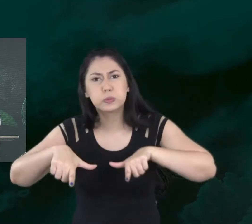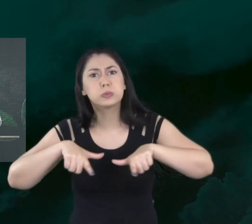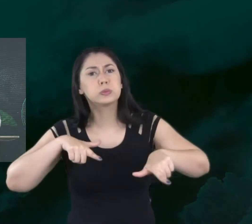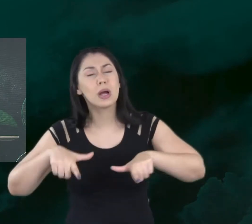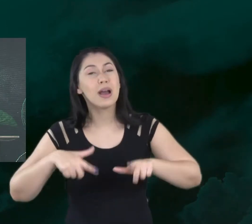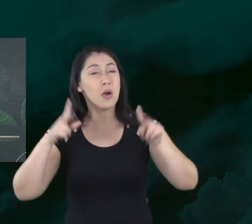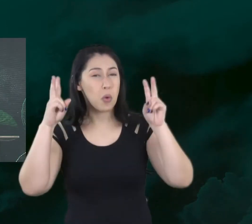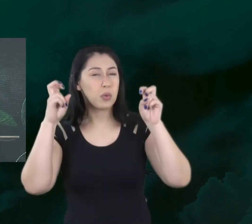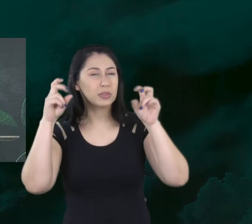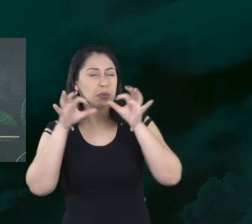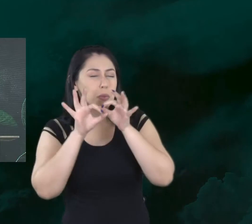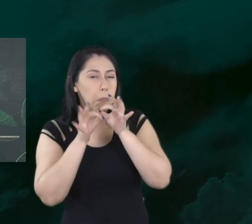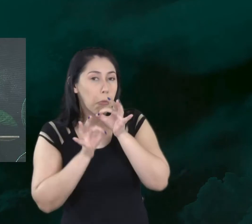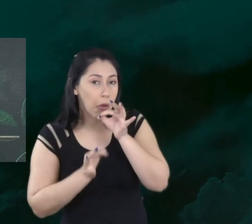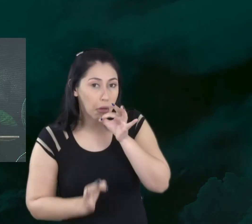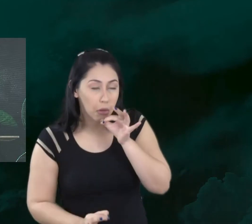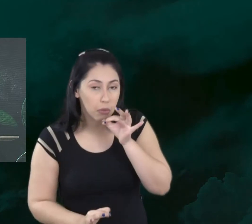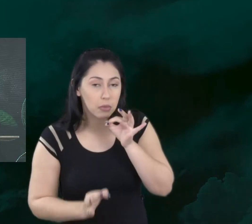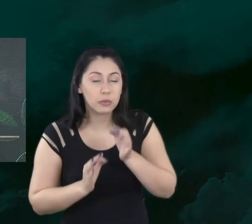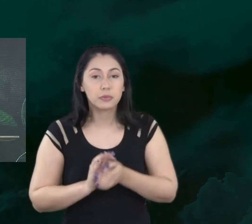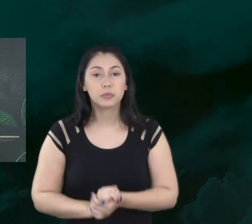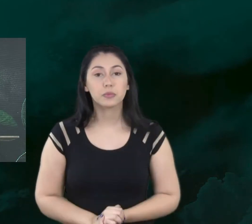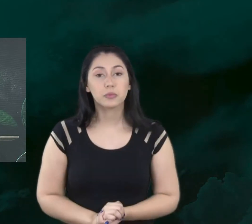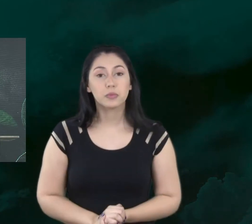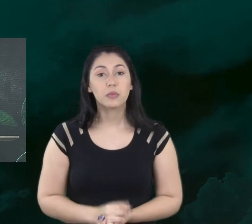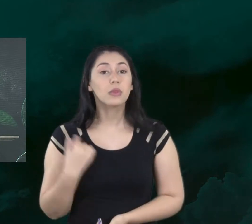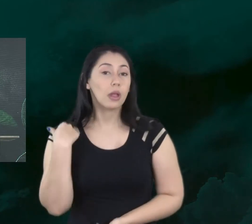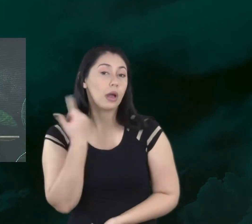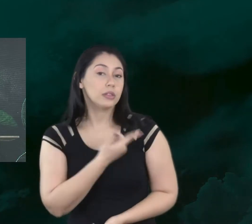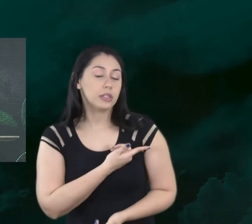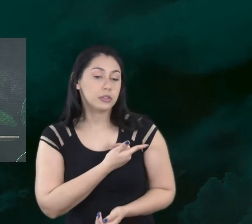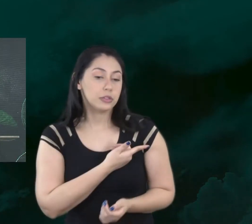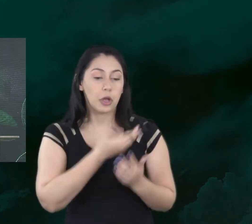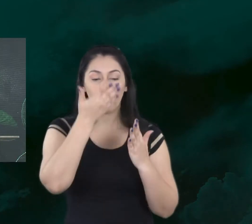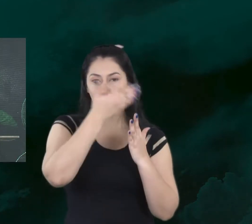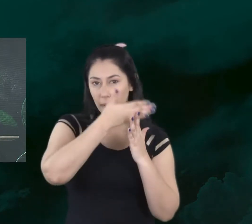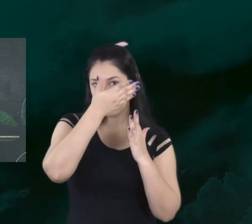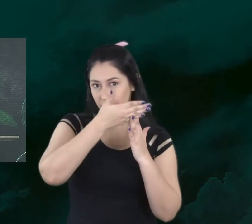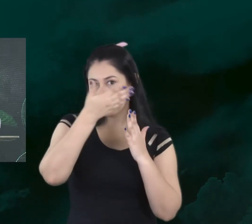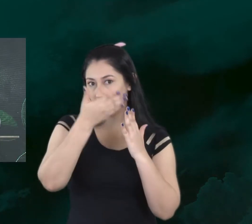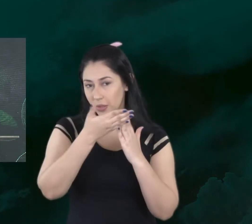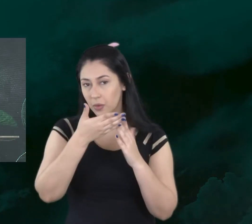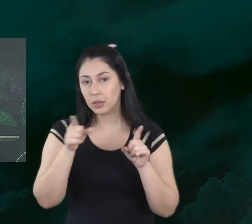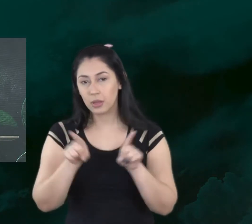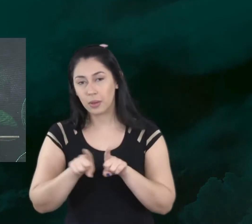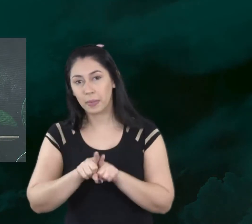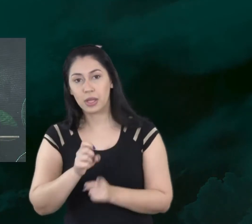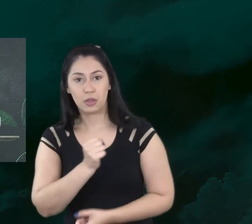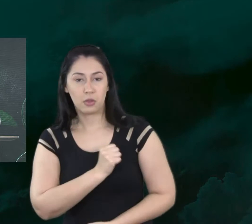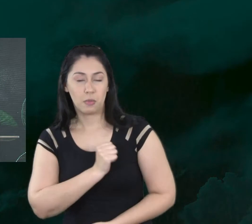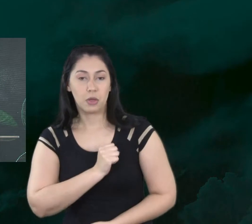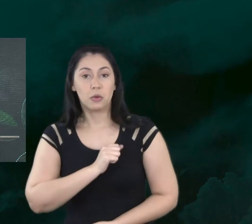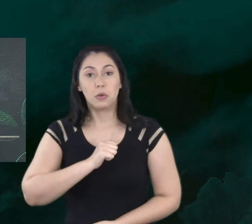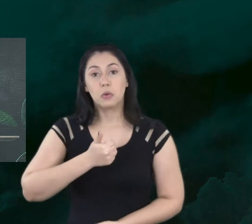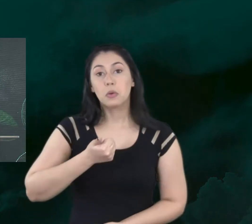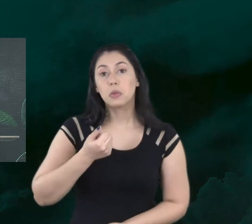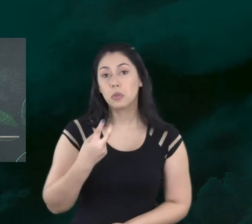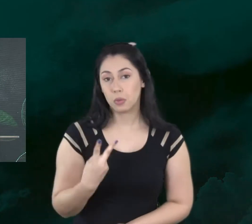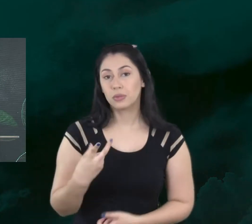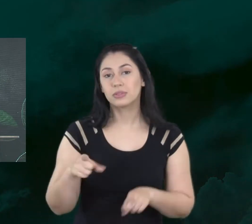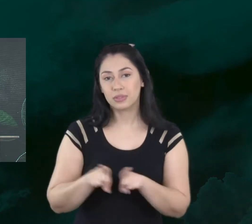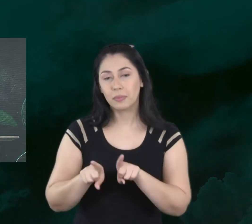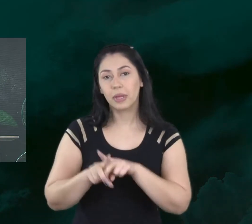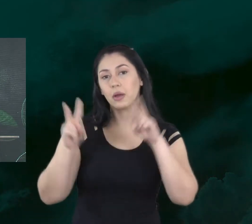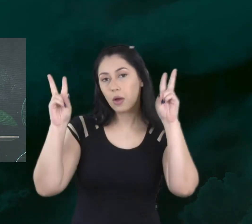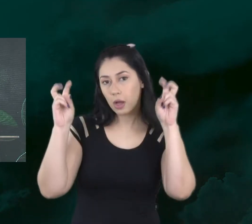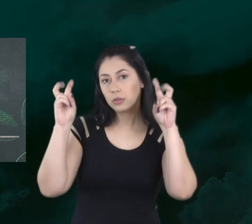assunto extenso, nós então prolongamos para a mensagem 12. Então 11 e 12, né,